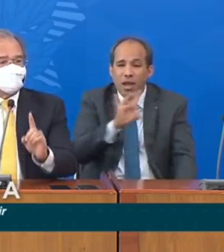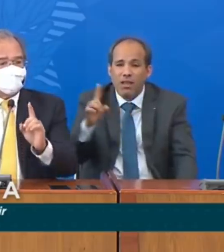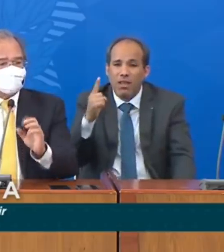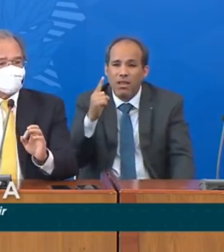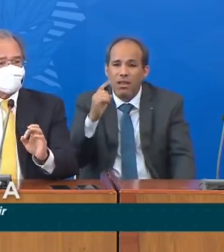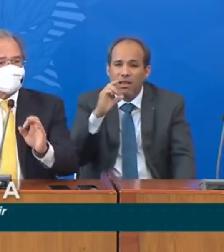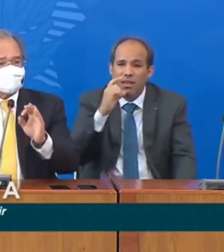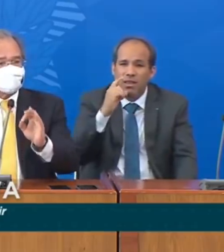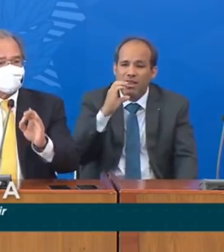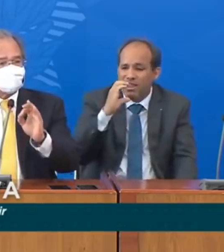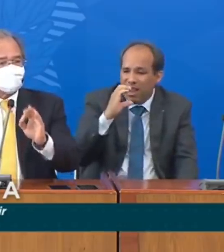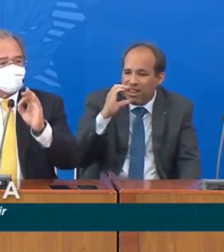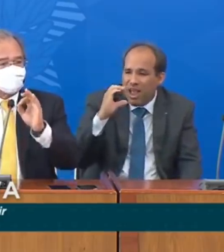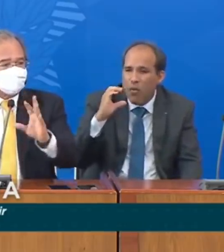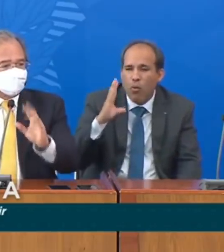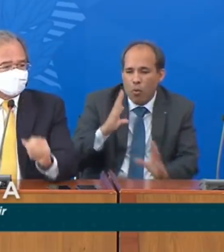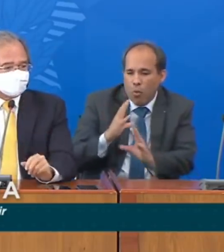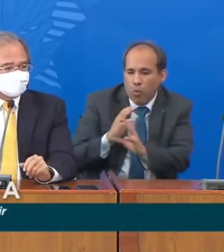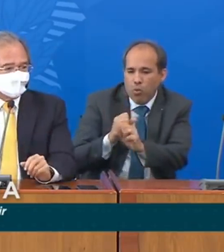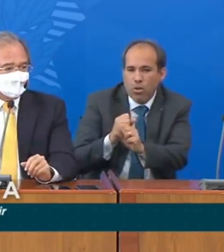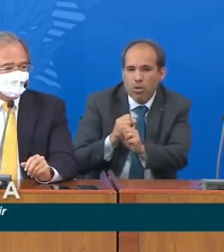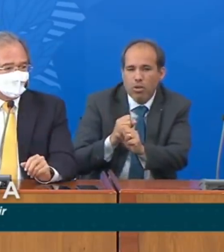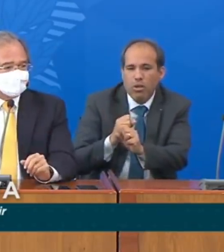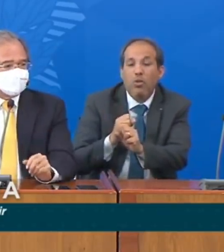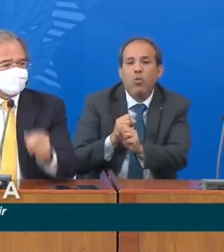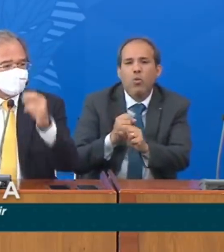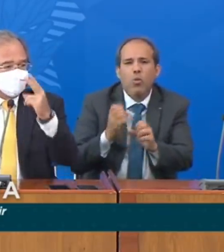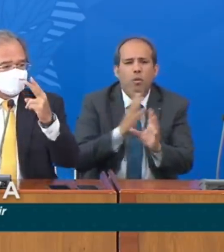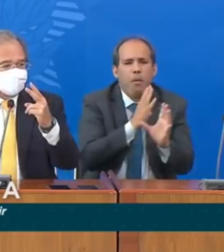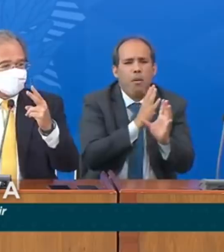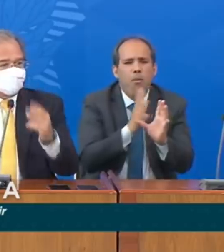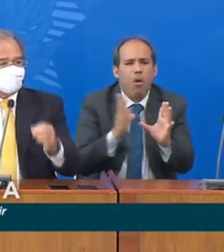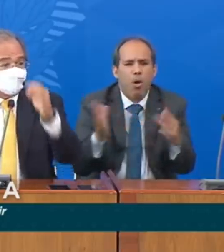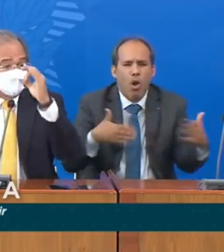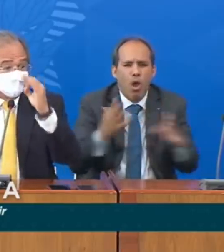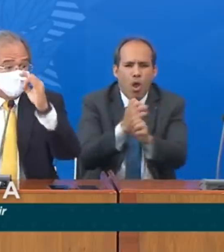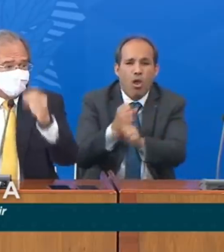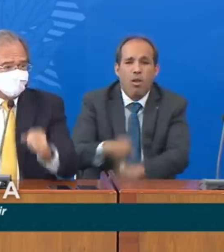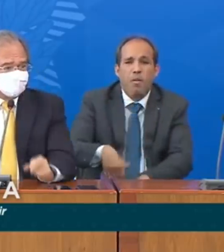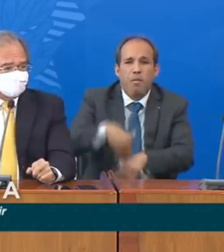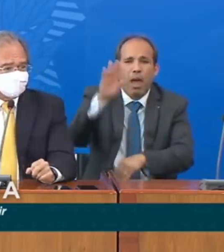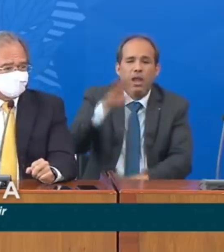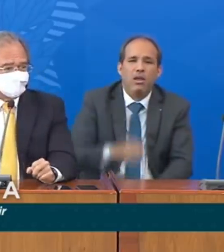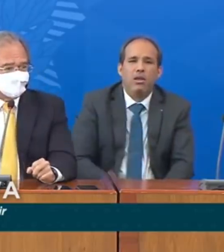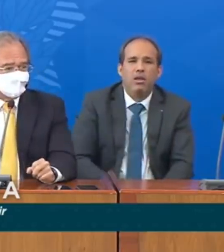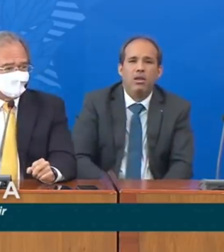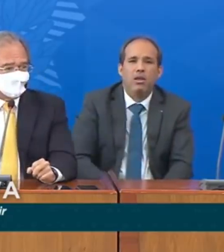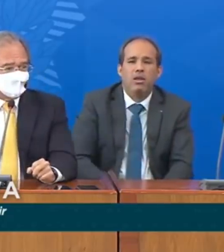são 575 milhões. Ou seja, 2 centavos, 1 bilhão.